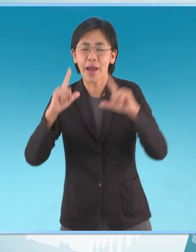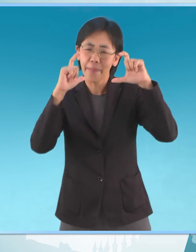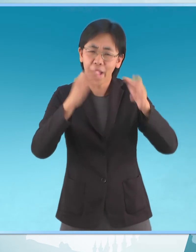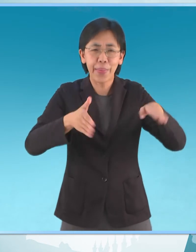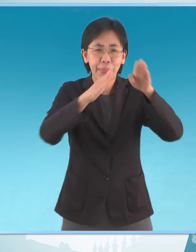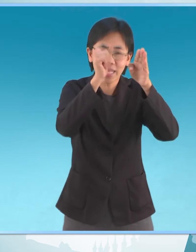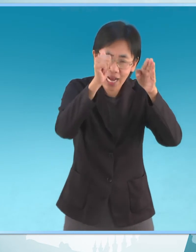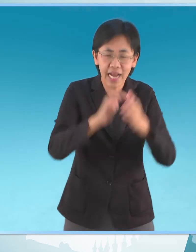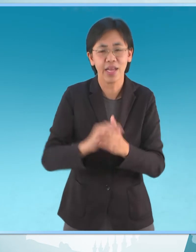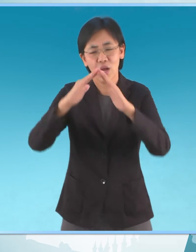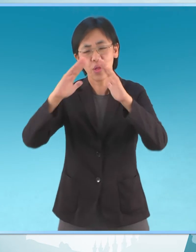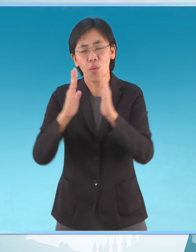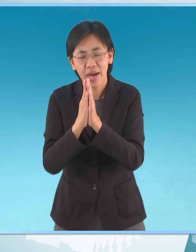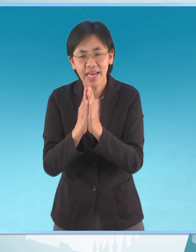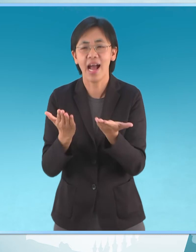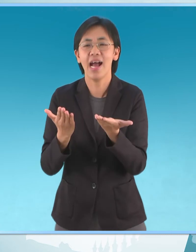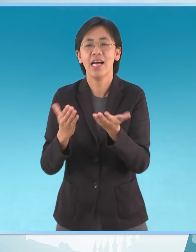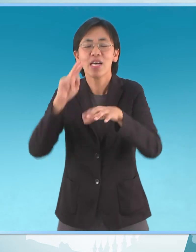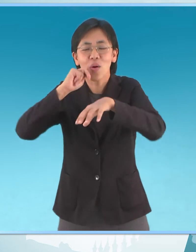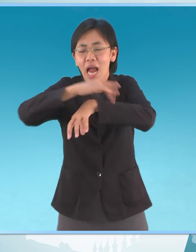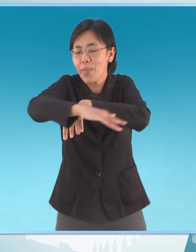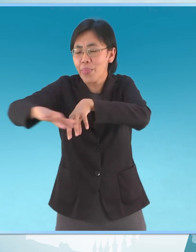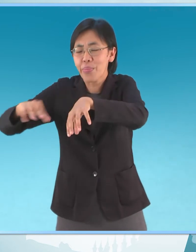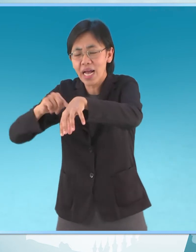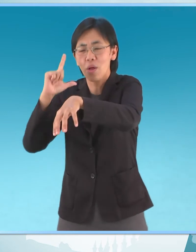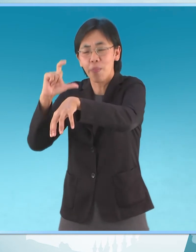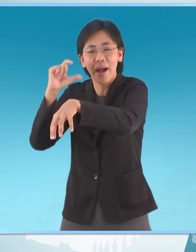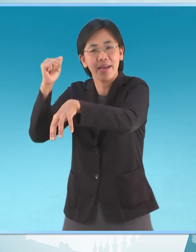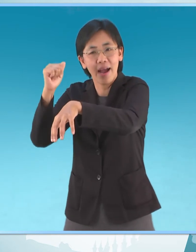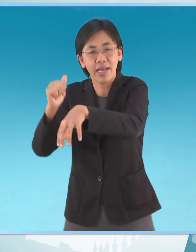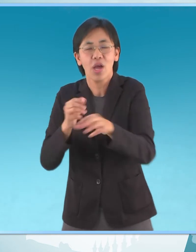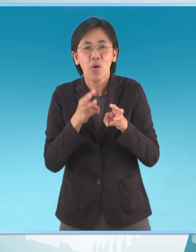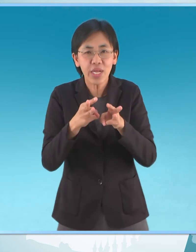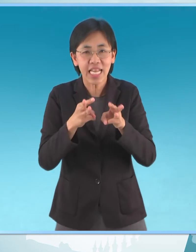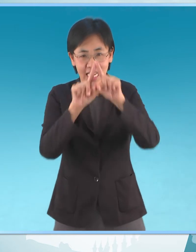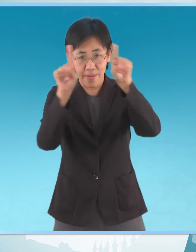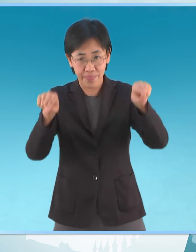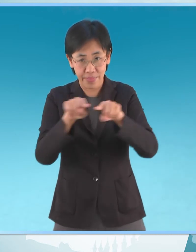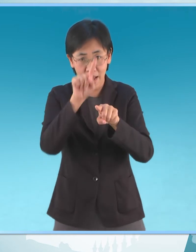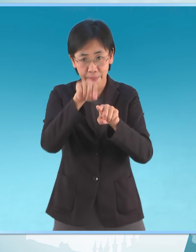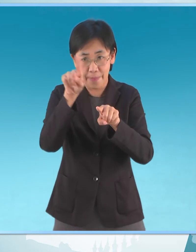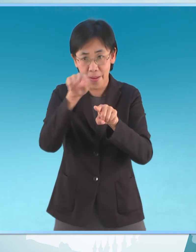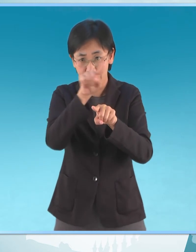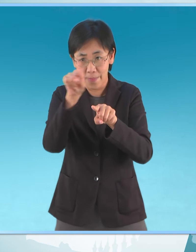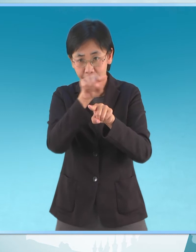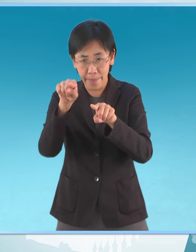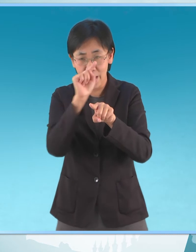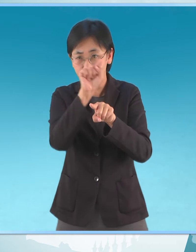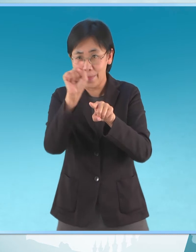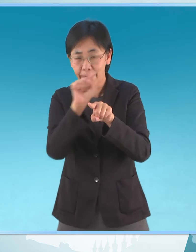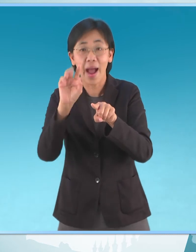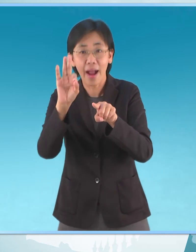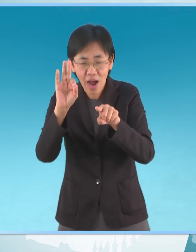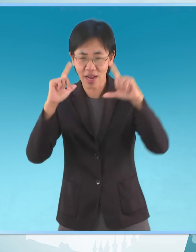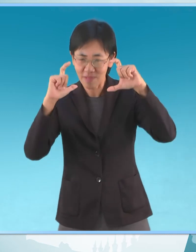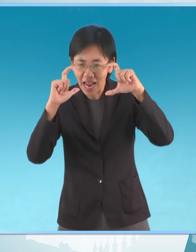ตุก็ได้ถ่ายอุโบสถก็ได้ถ่ายศาลากลางน้ำหรือถ่ายอะไรก็ได้ด้วยเทคนิคจุดตัด9ช่องนี้นะครับลองเอาไปใช้กันดูนะฮะต้องขอบคุณอาจารย์สมช